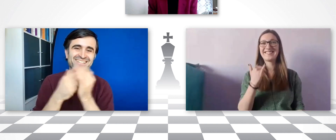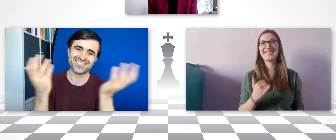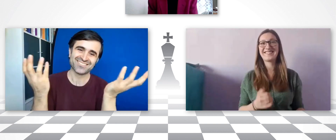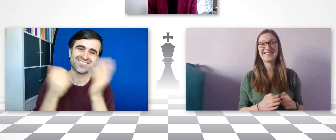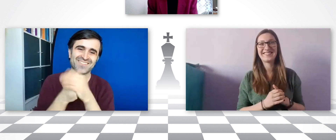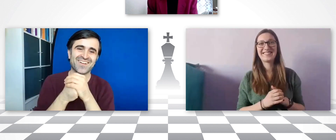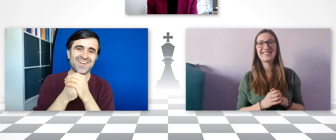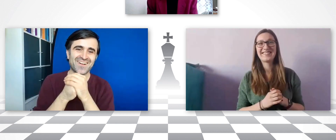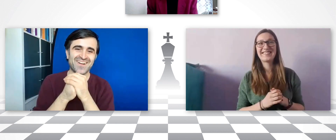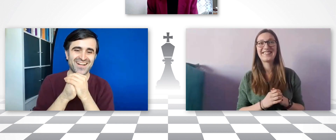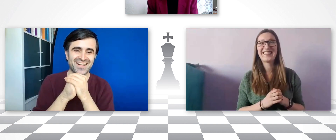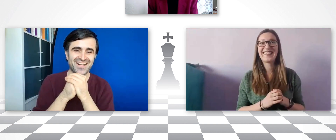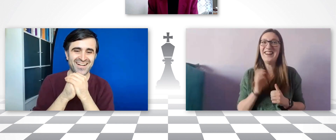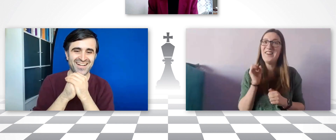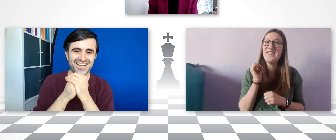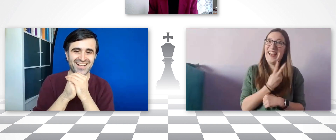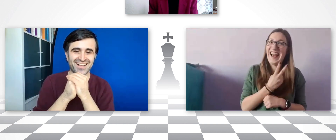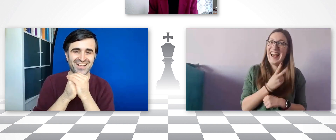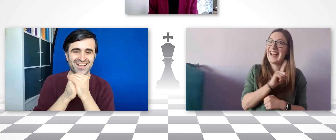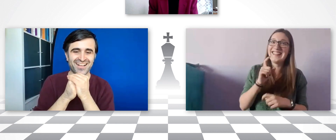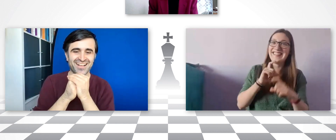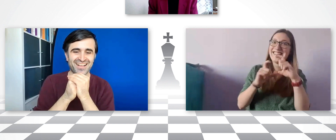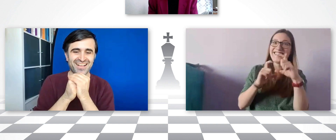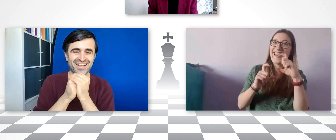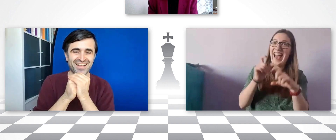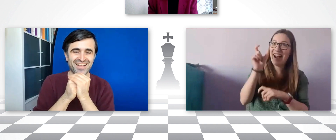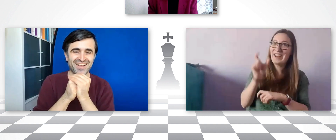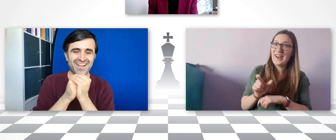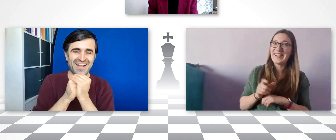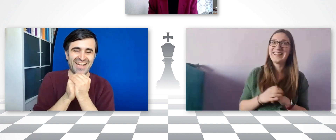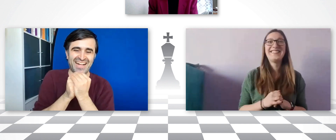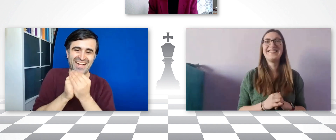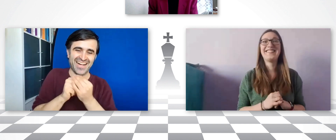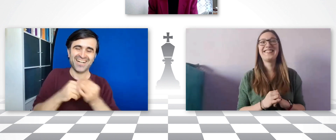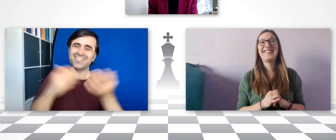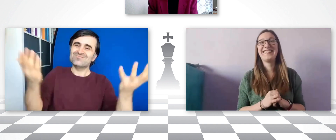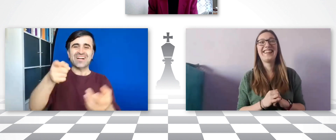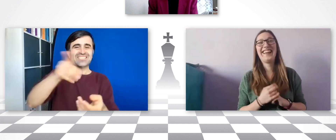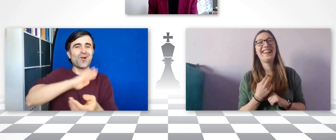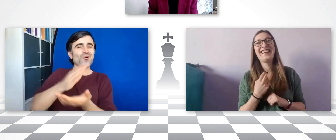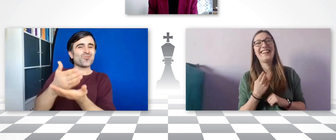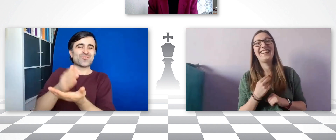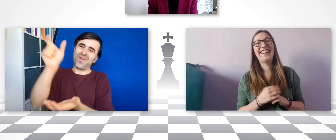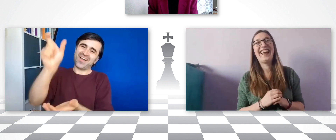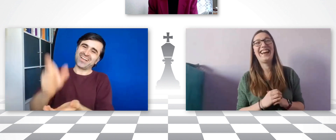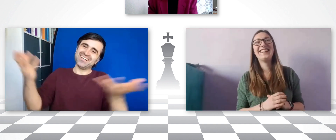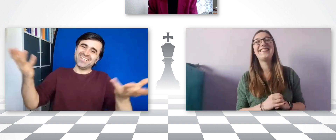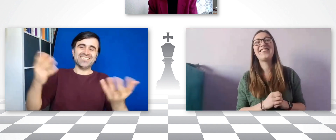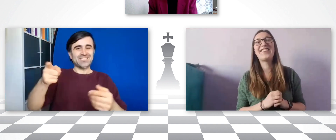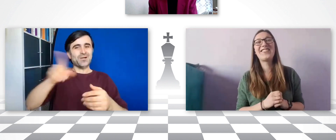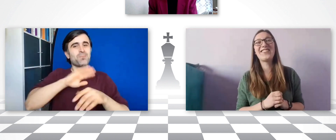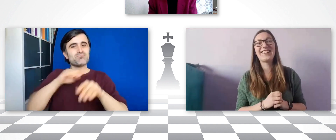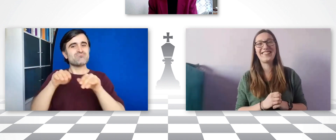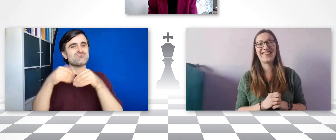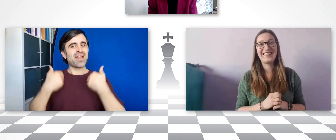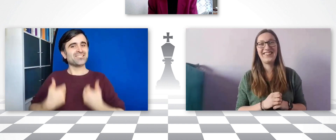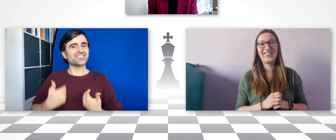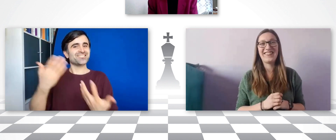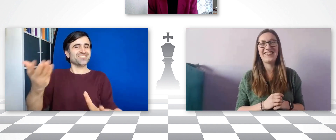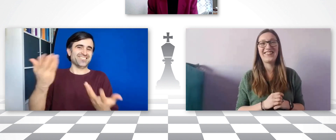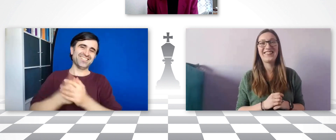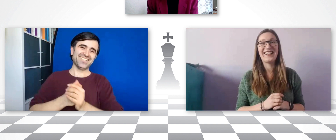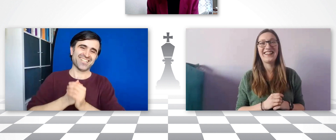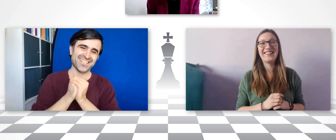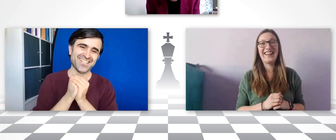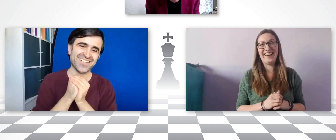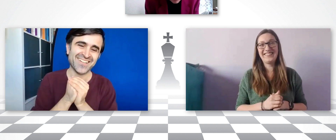Okay. Jij bent geen schaker, hè, Vera? Nee. Ze is ook een tolk, zegt ze. Dus dat